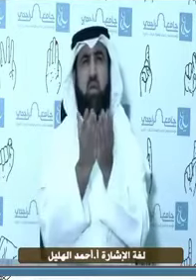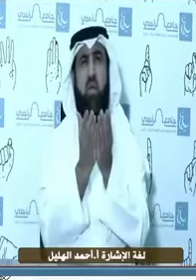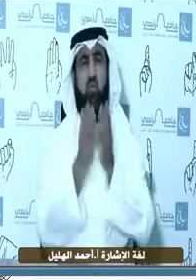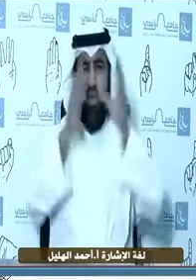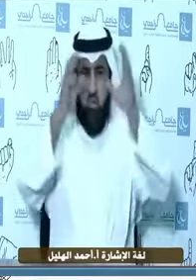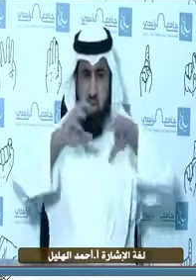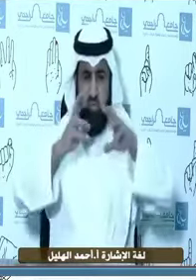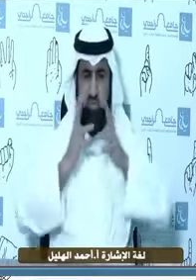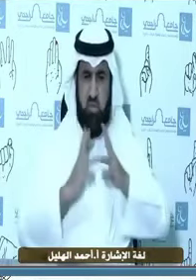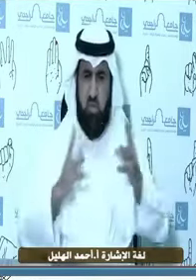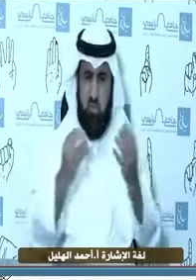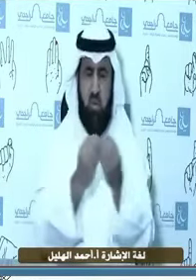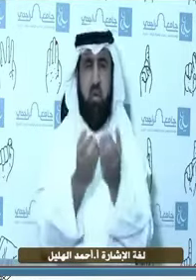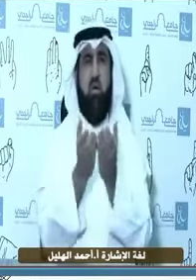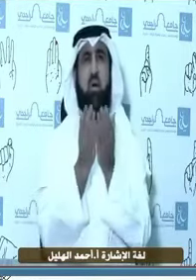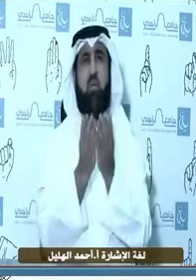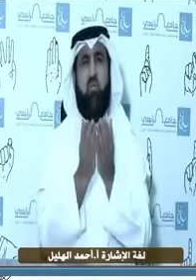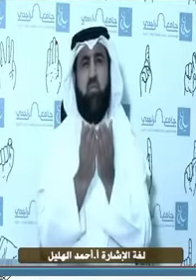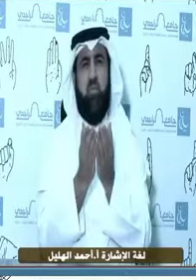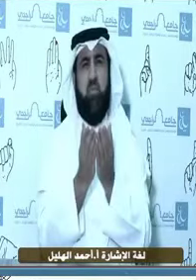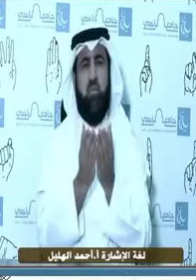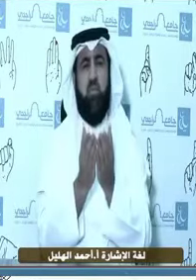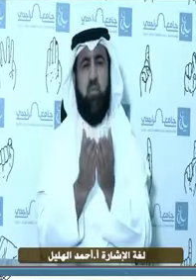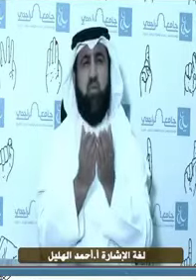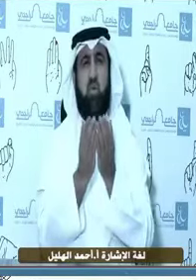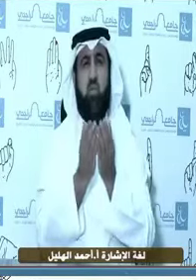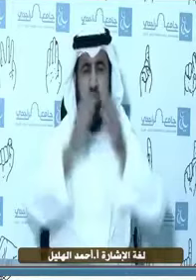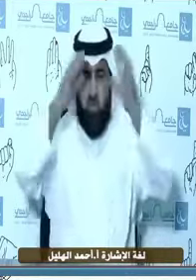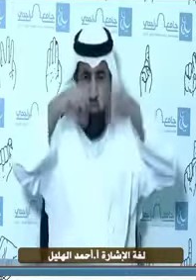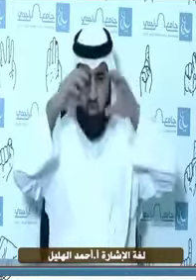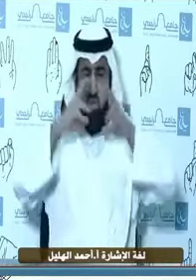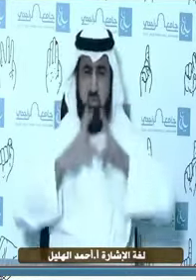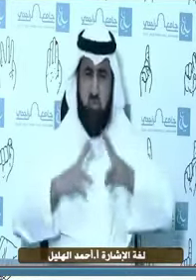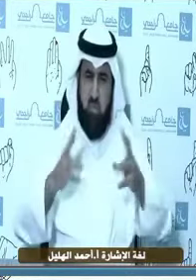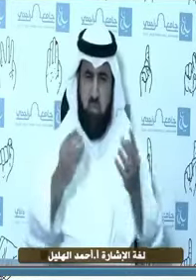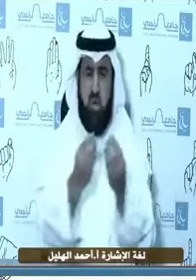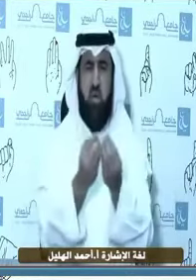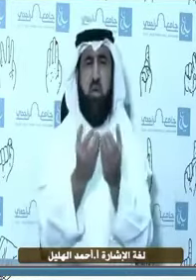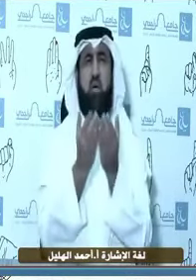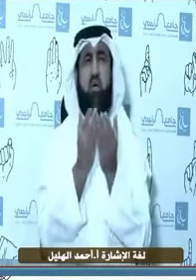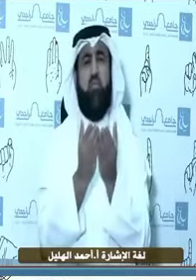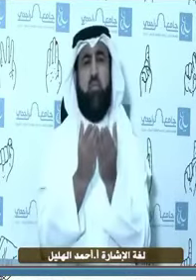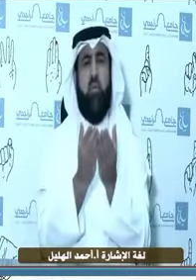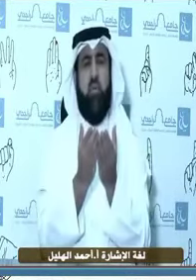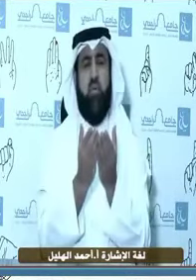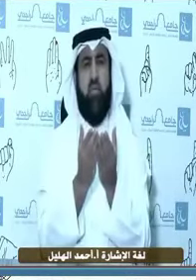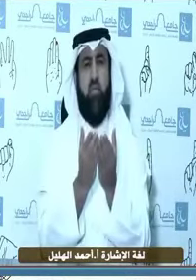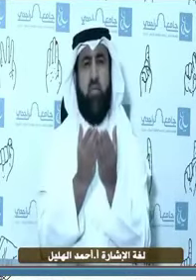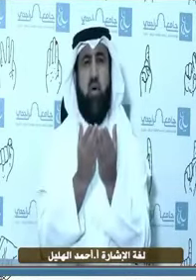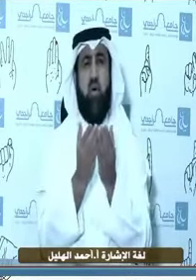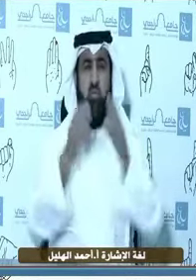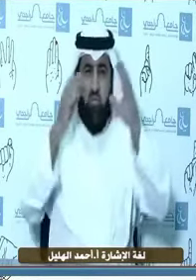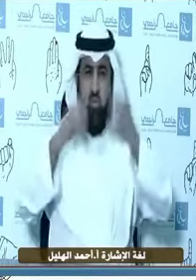اسقنا وأغننا اللهم اسقنا وأغننا اللهم